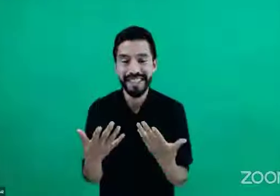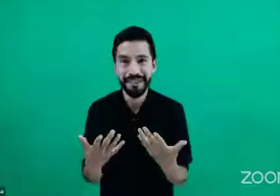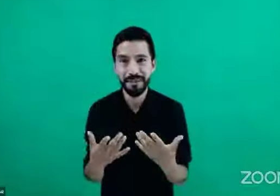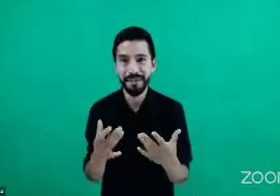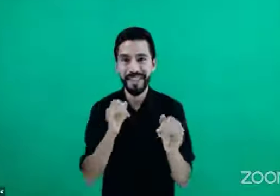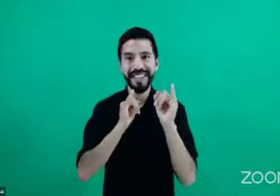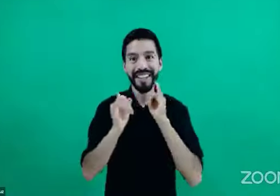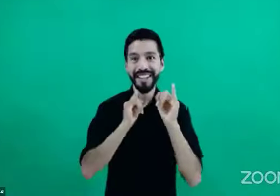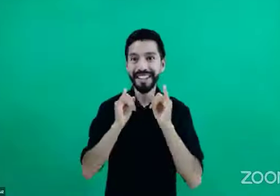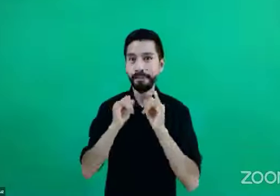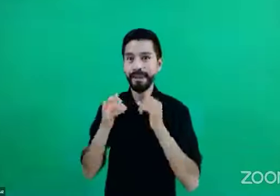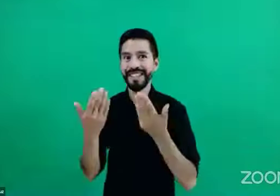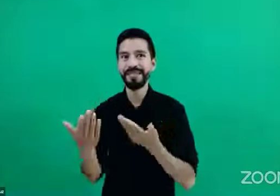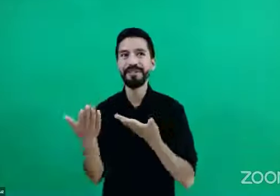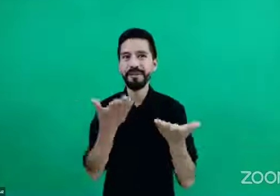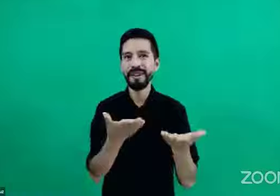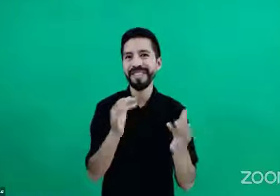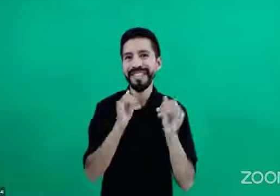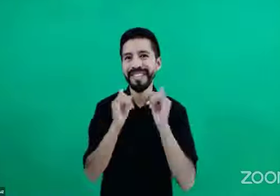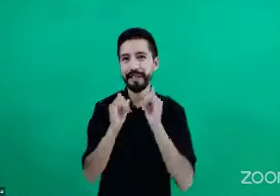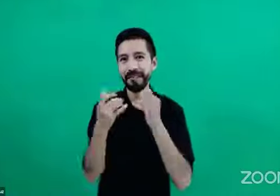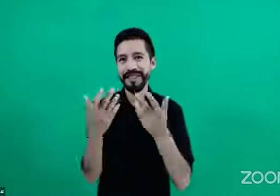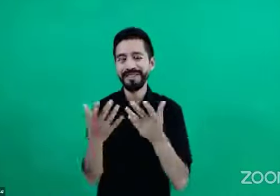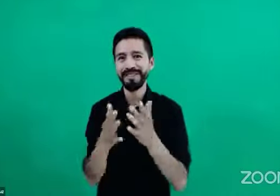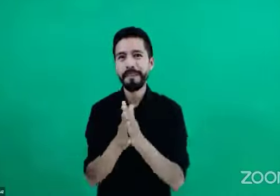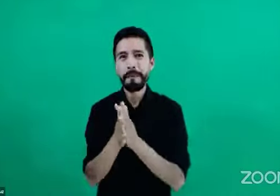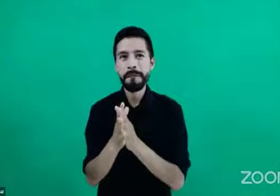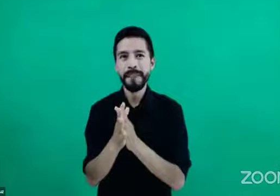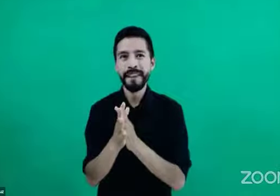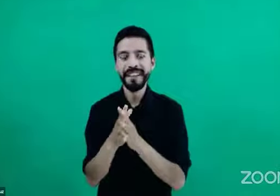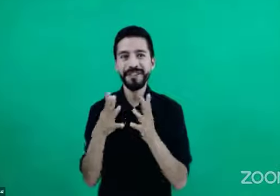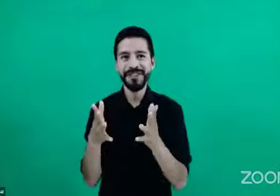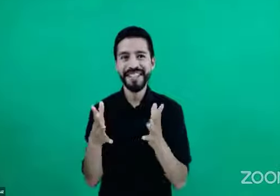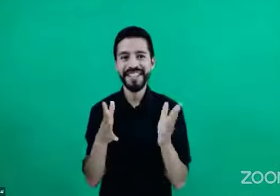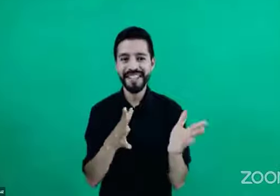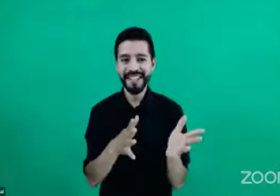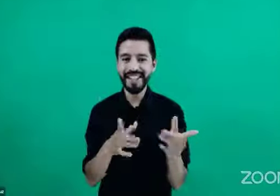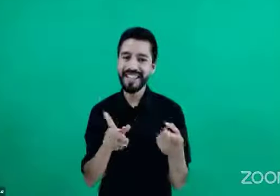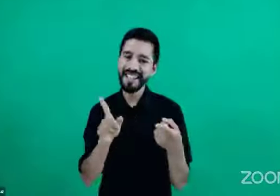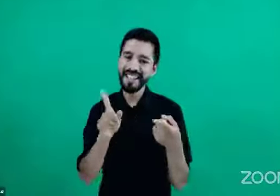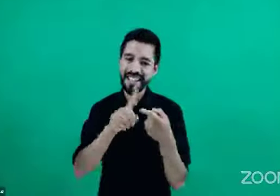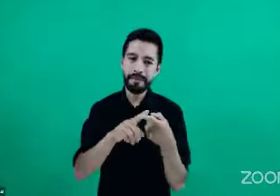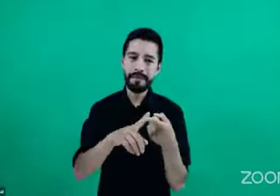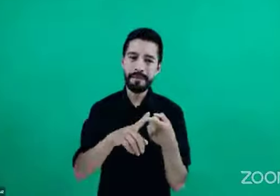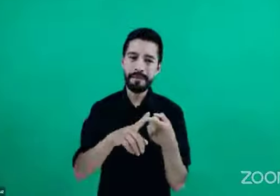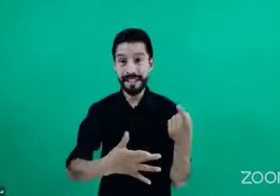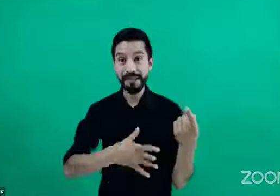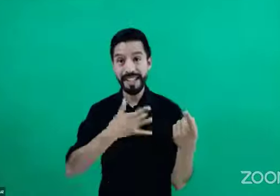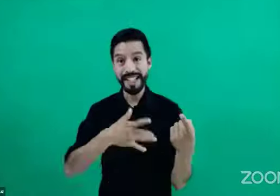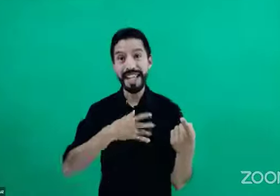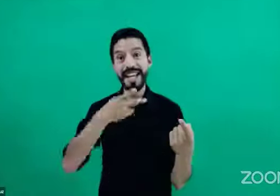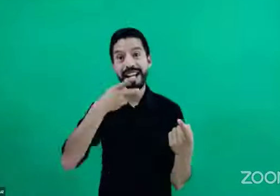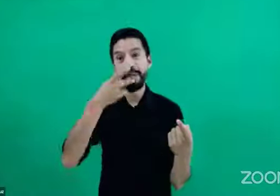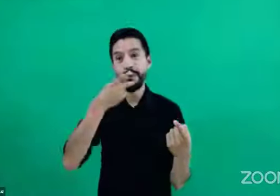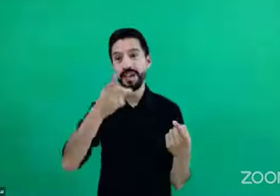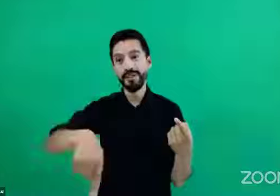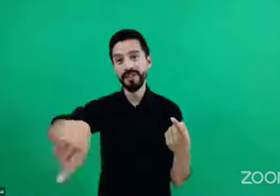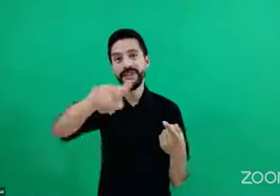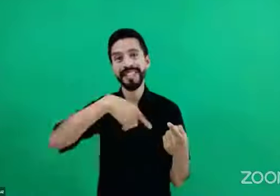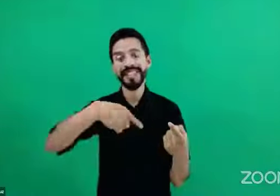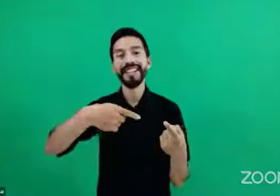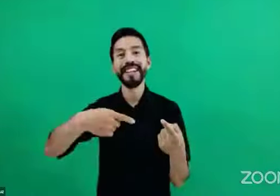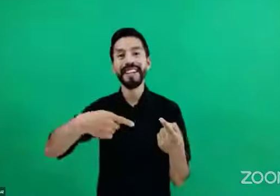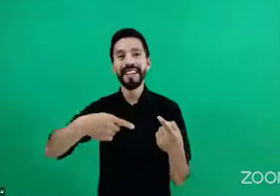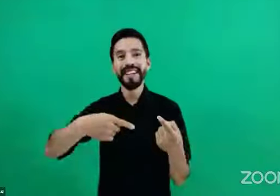esta parte como de interpretación, ¿cómo les vas a interpretar, no? Entonces, es esta parte de sensibilizar a la